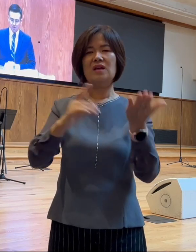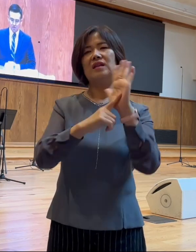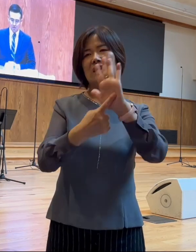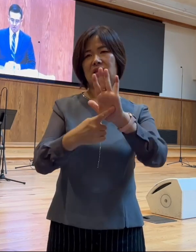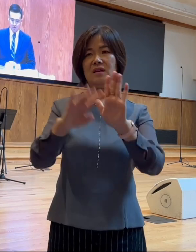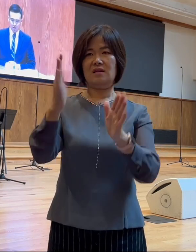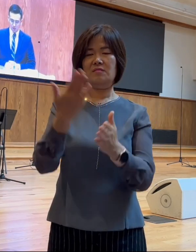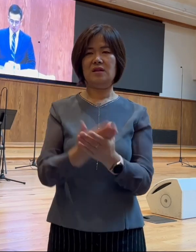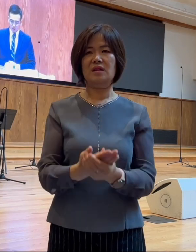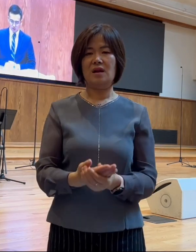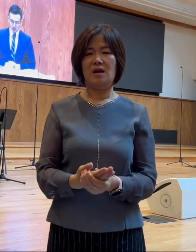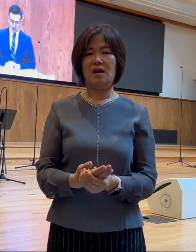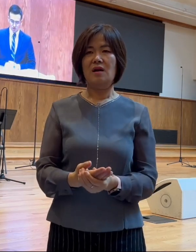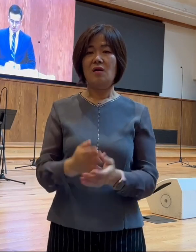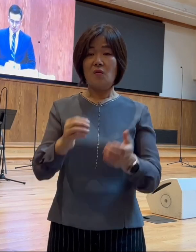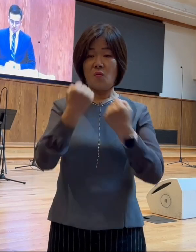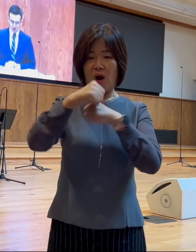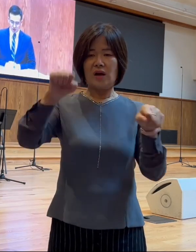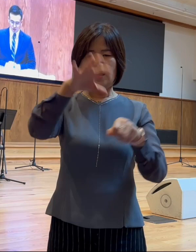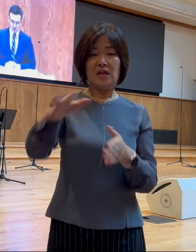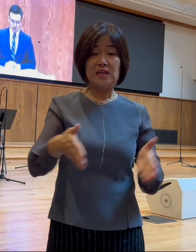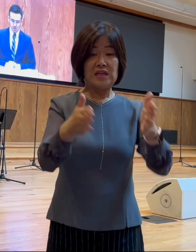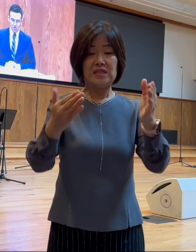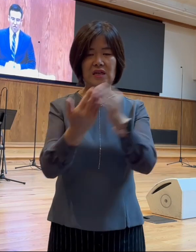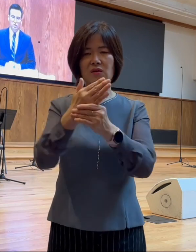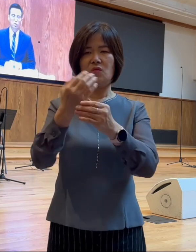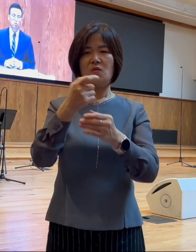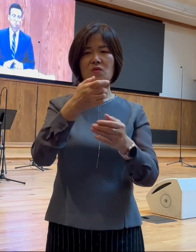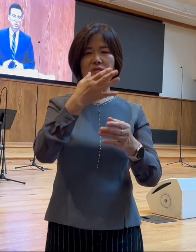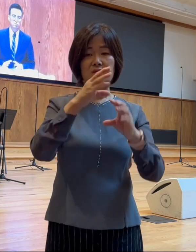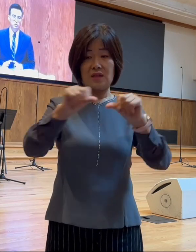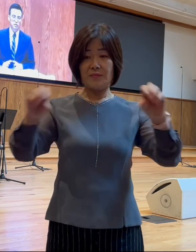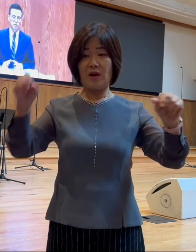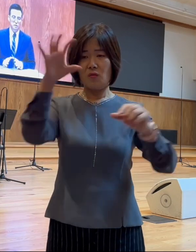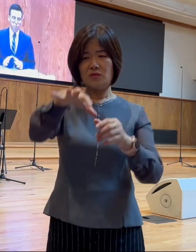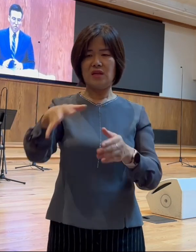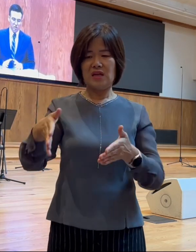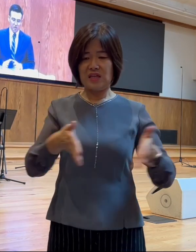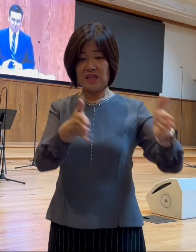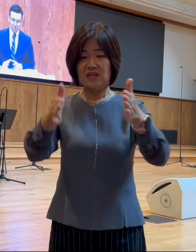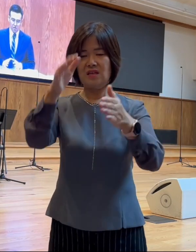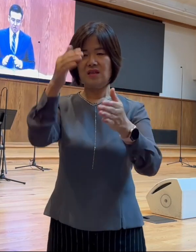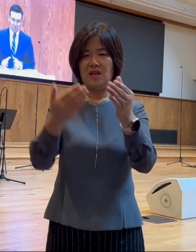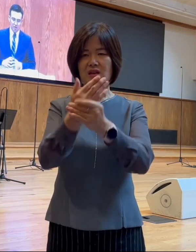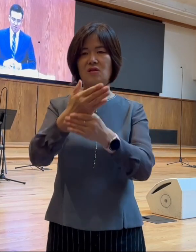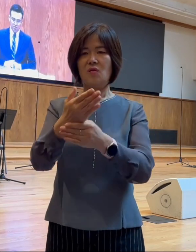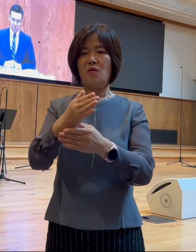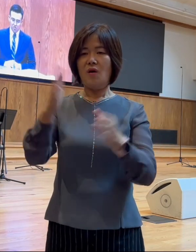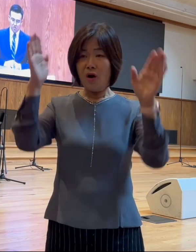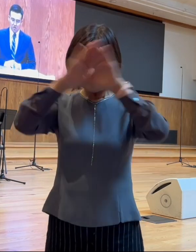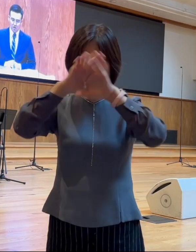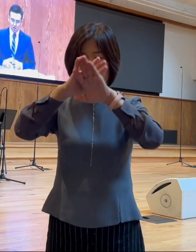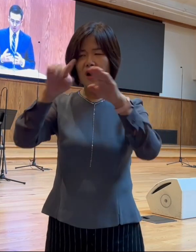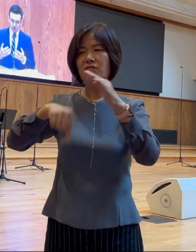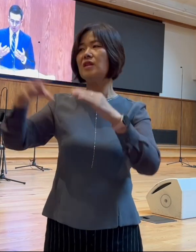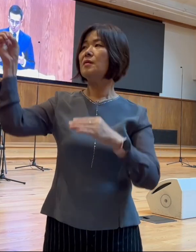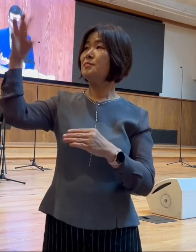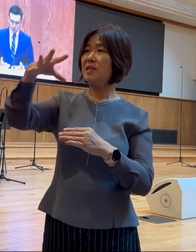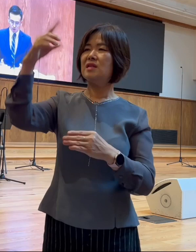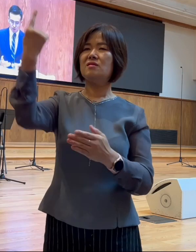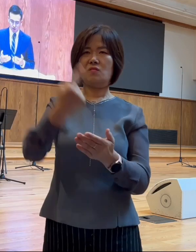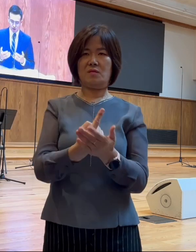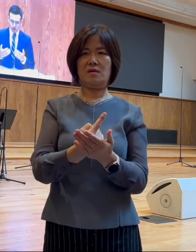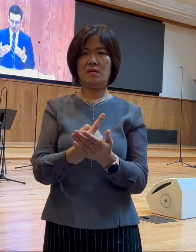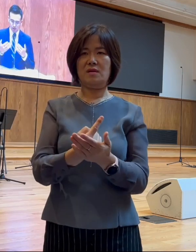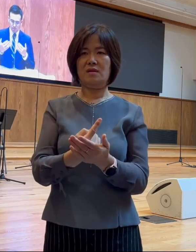거예요. 광야에 길이 생기고 사막에 강이 생기고 어둠 가운데 빛이 임하는 거죠. 그러니까 그